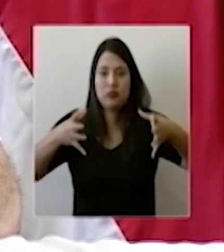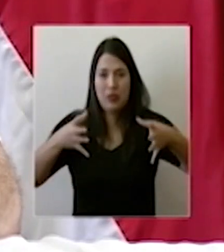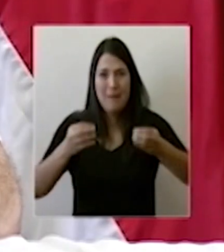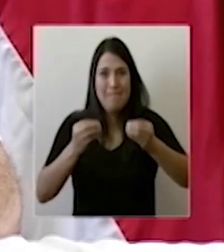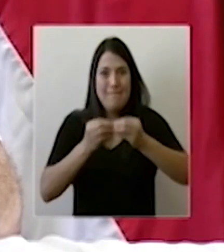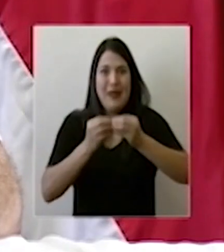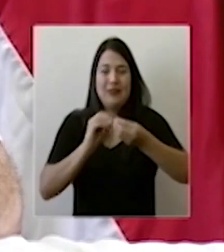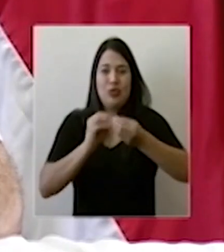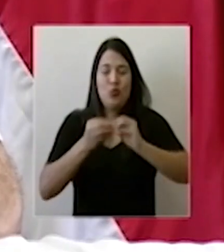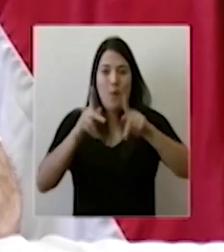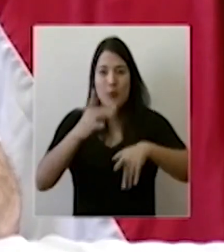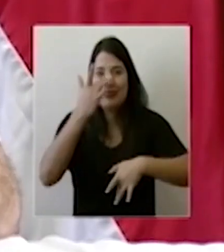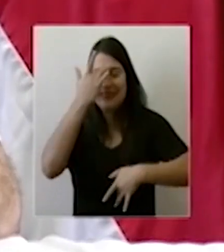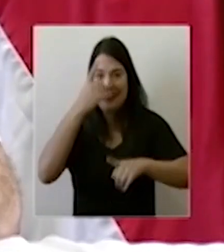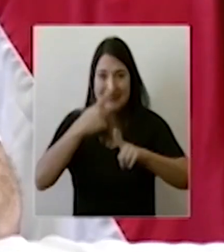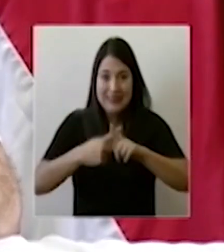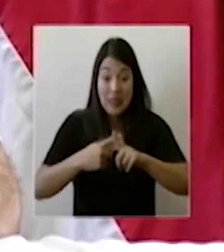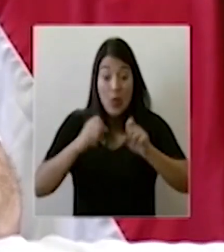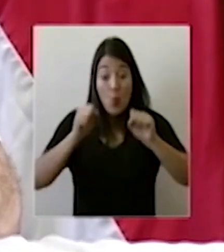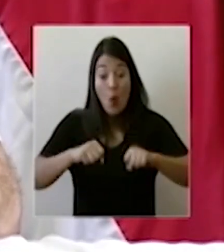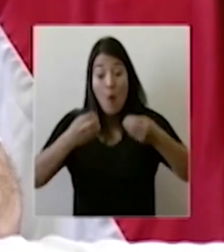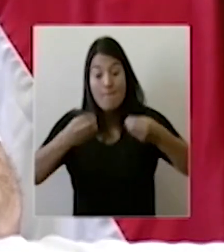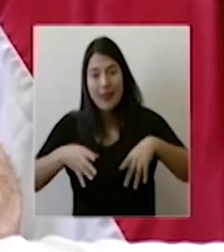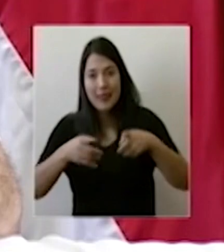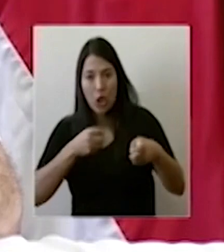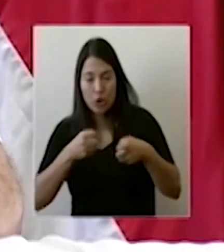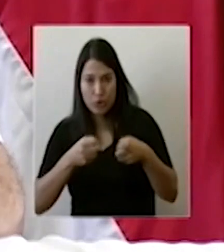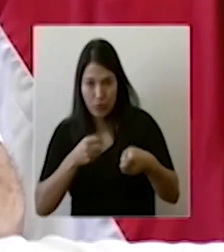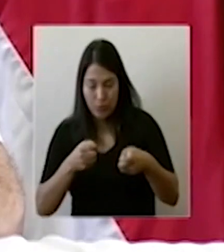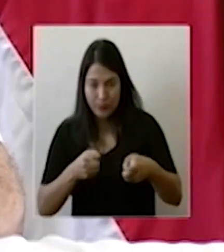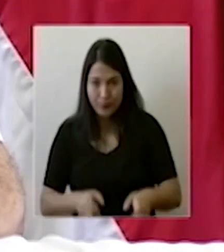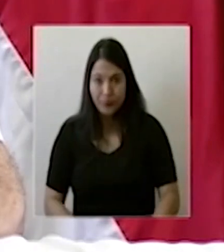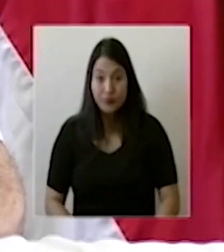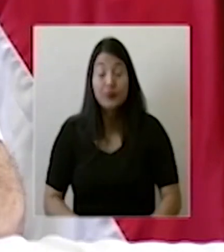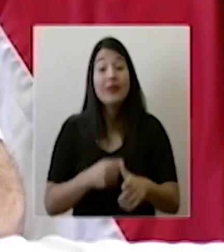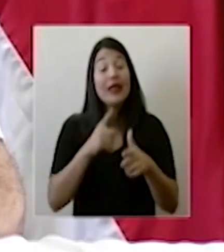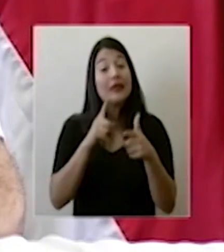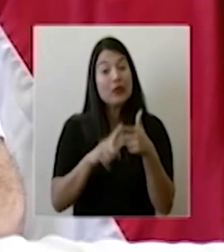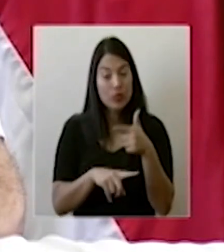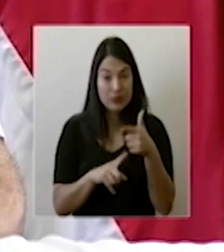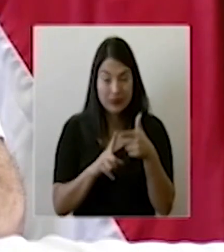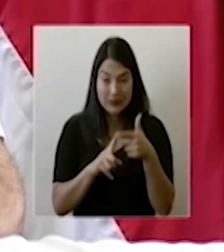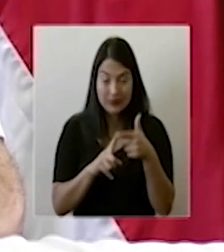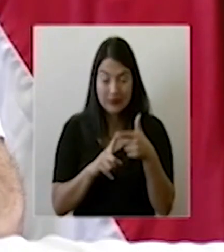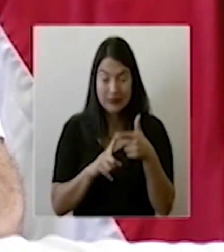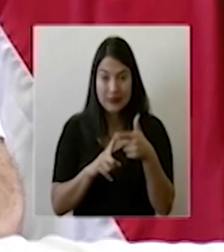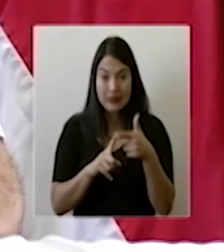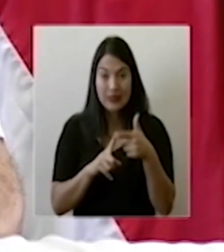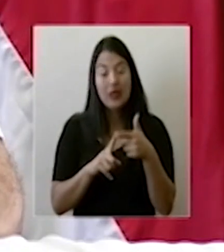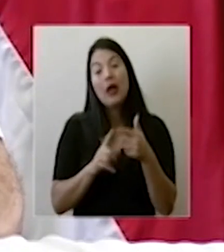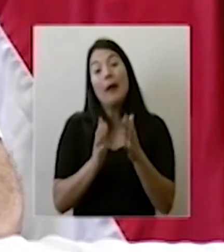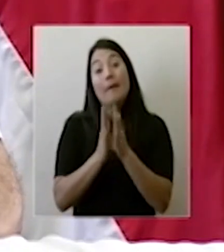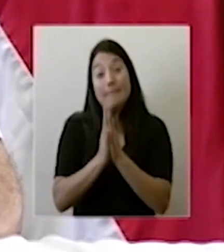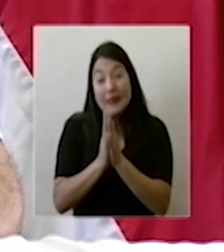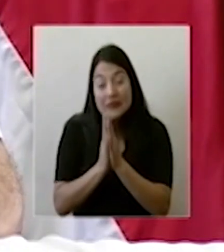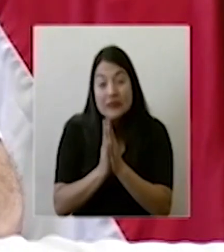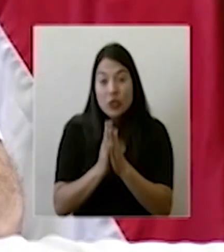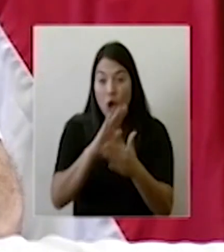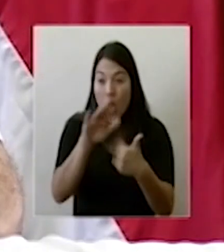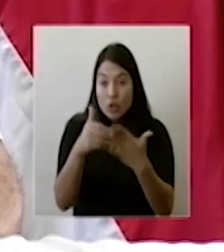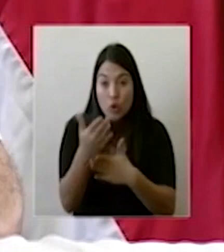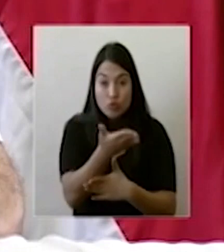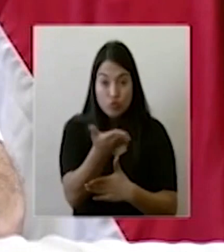exponencial que se nos salga efectivamente del control. Entonces, la petición a todos,